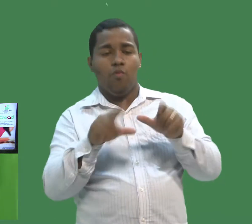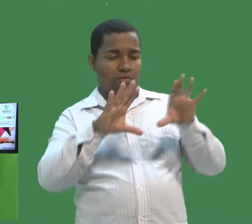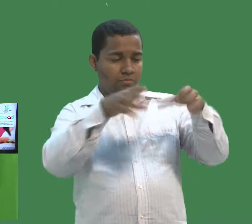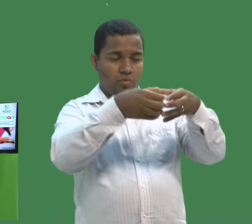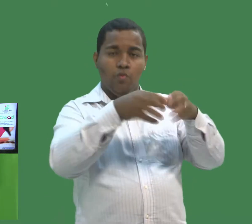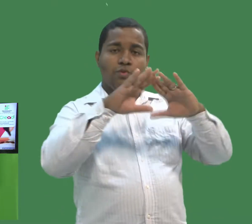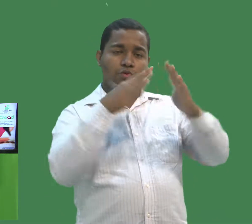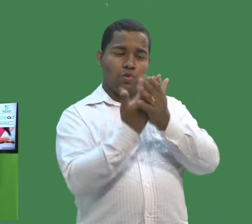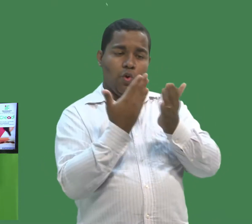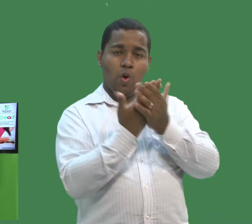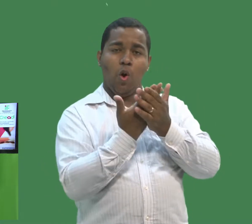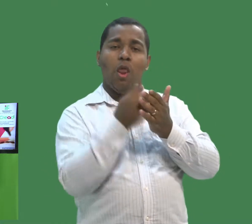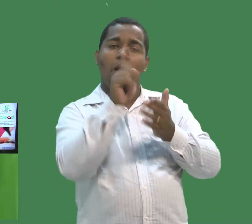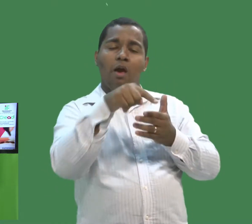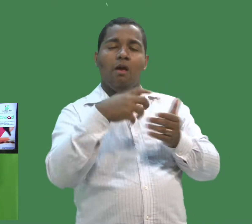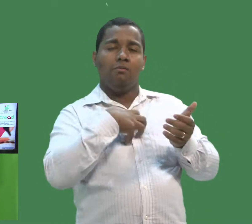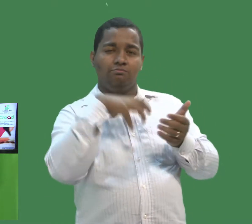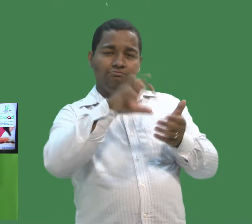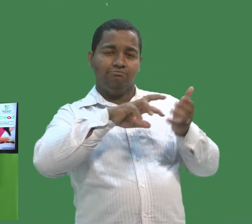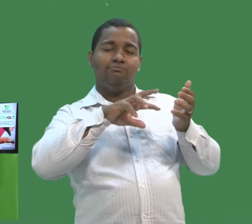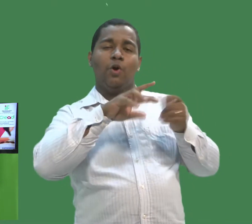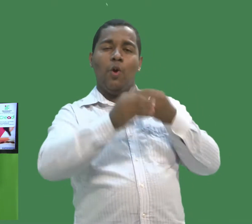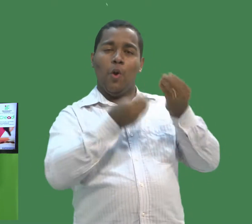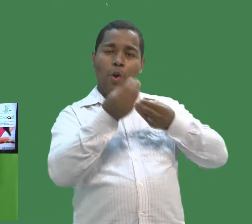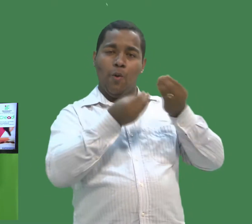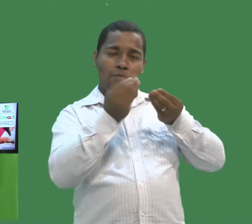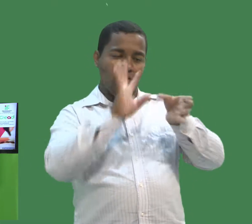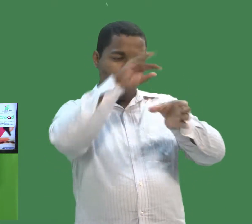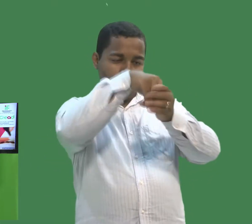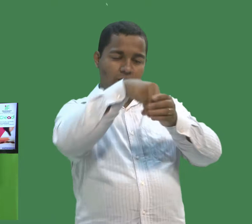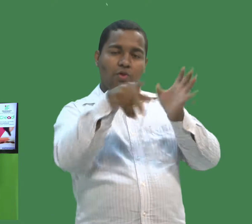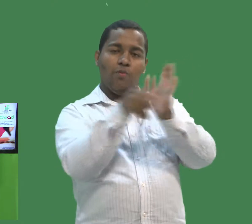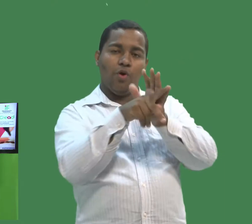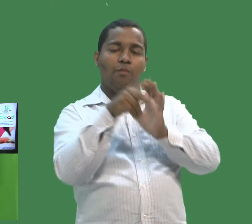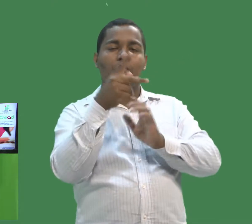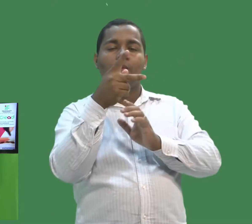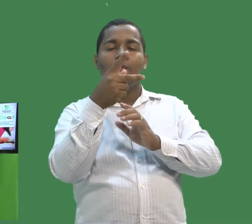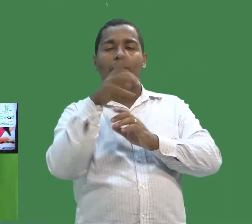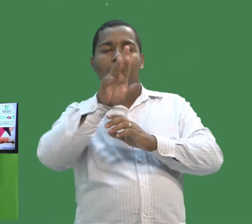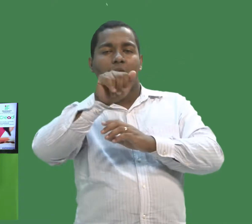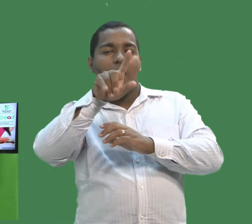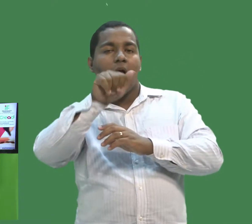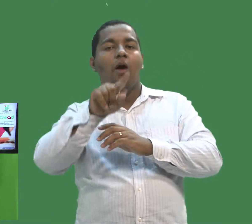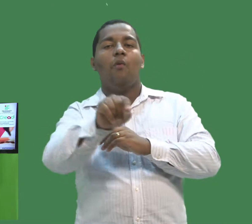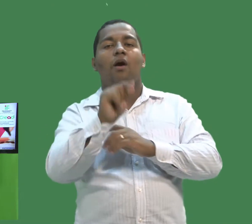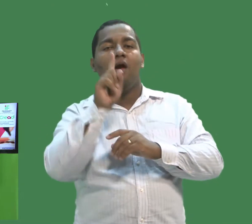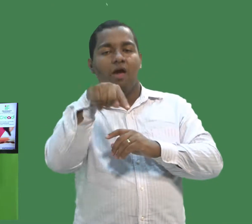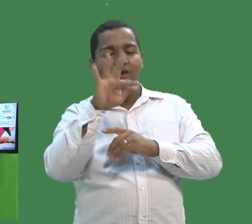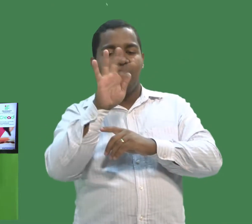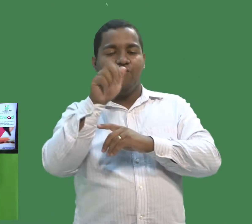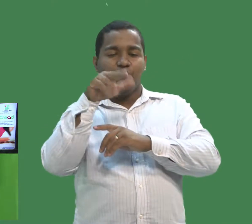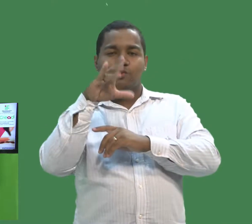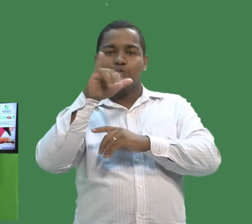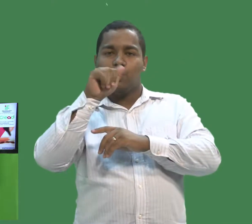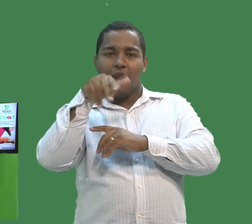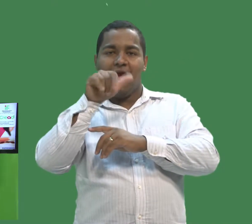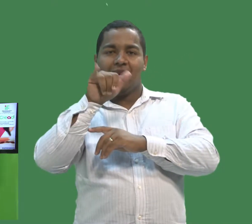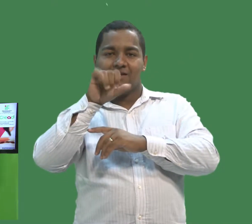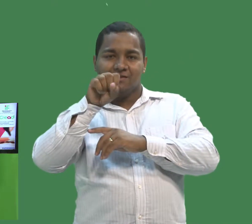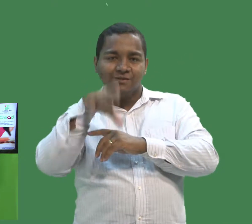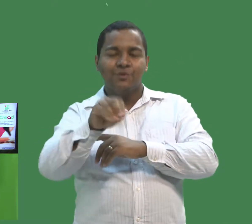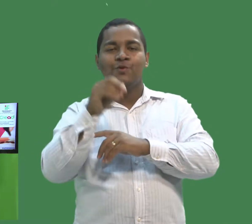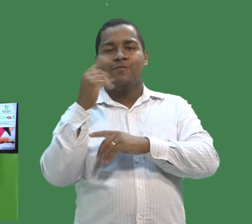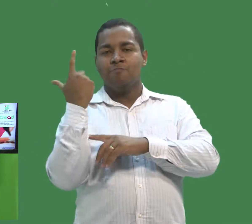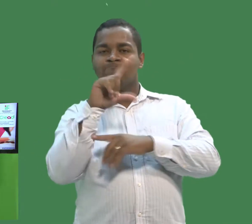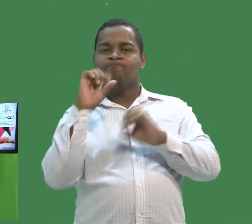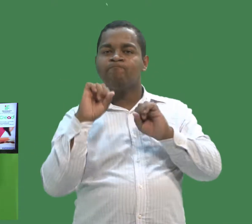aos aspectos pragmáticos da língua. Foi no seio da Escola de Praga que o funcionalismo, combinado com o estruturalismo, ganhou